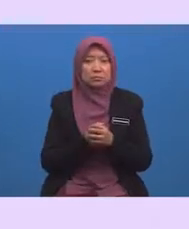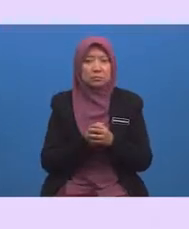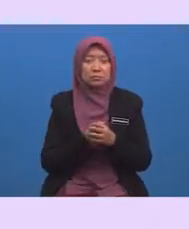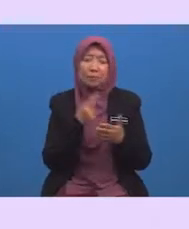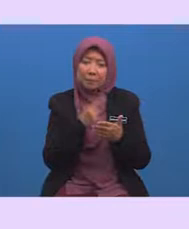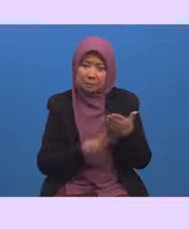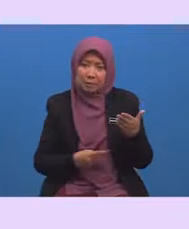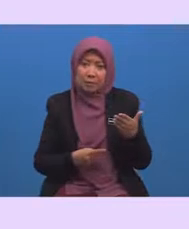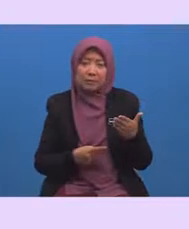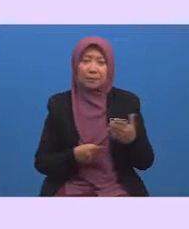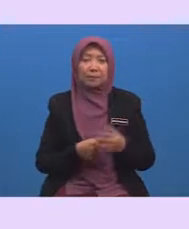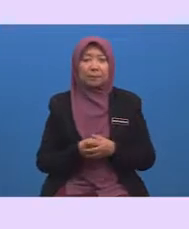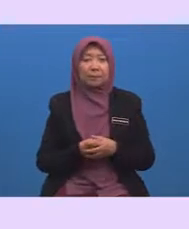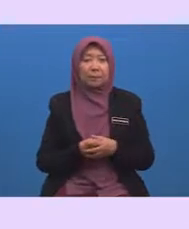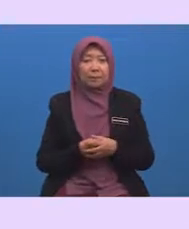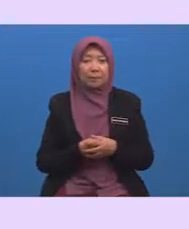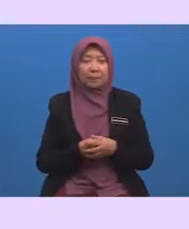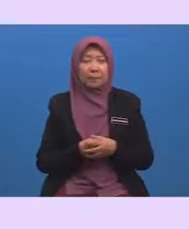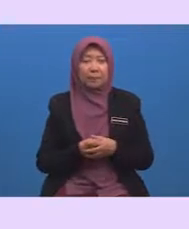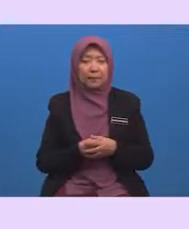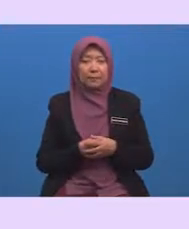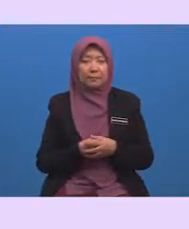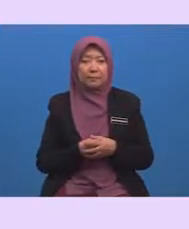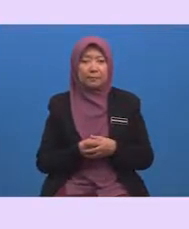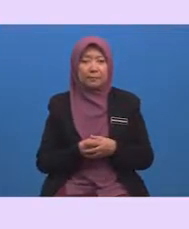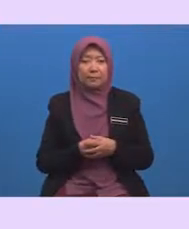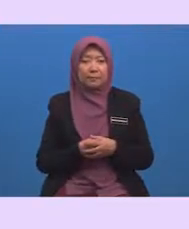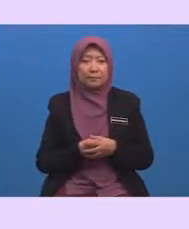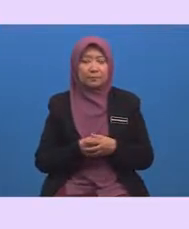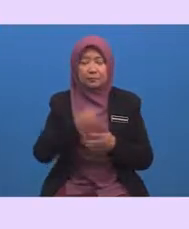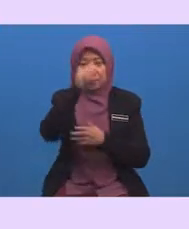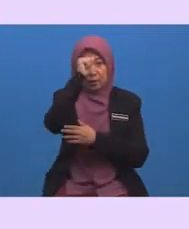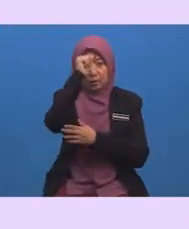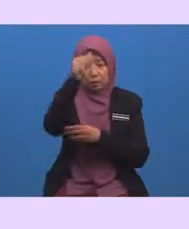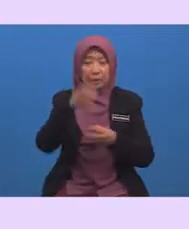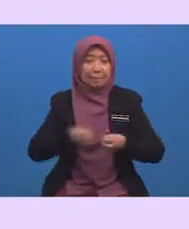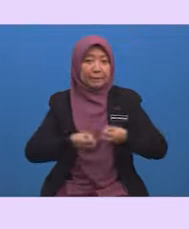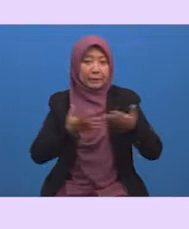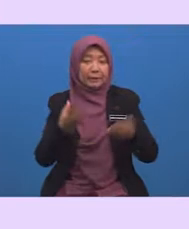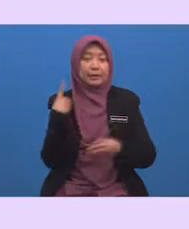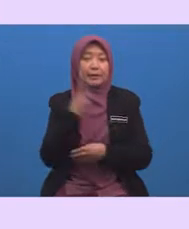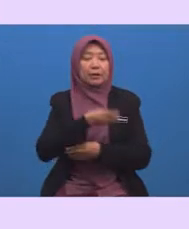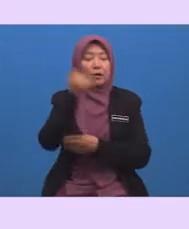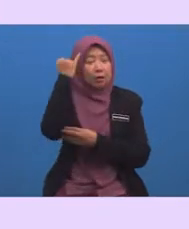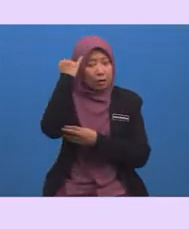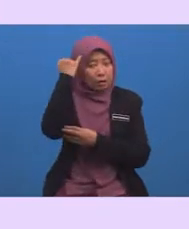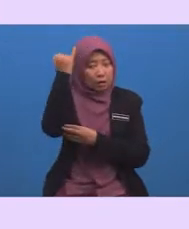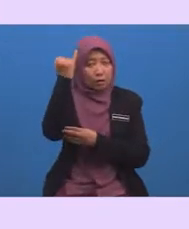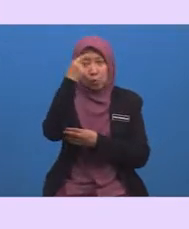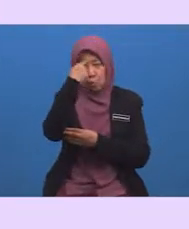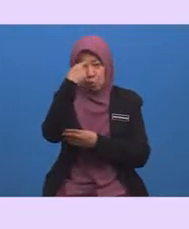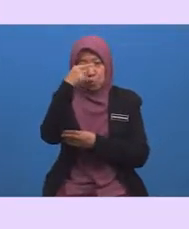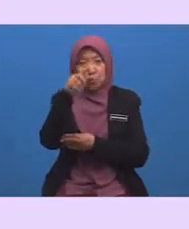kurniakan kepada kita? Ya, murid-murid. Allah memberikan kita akal untuk